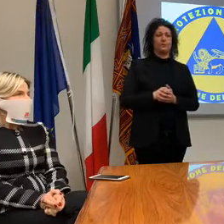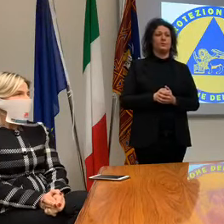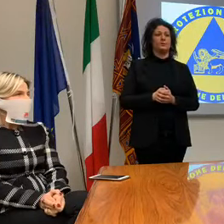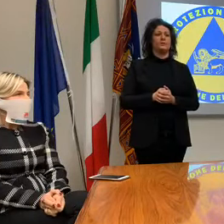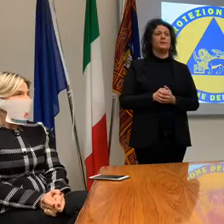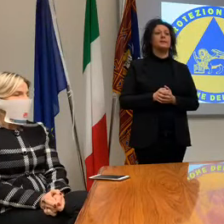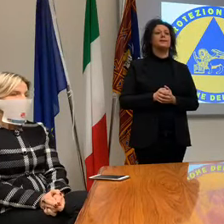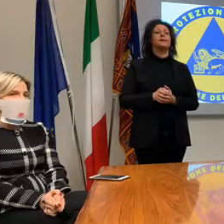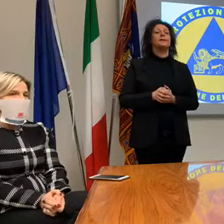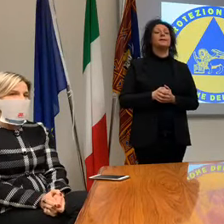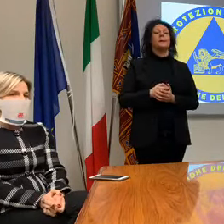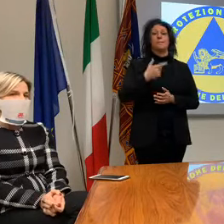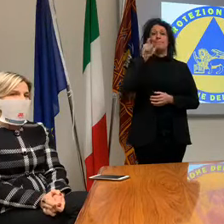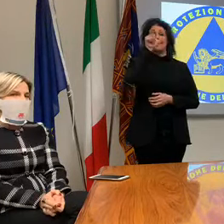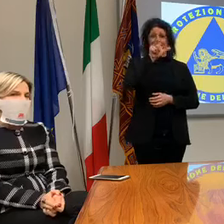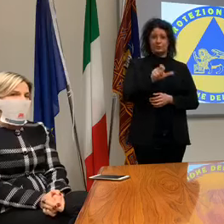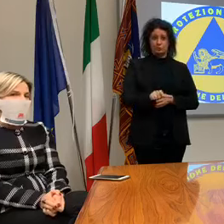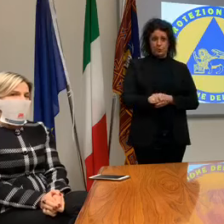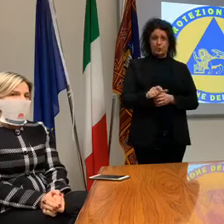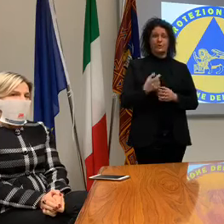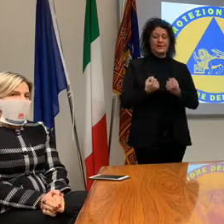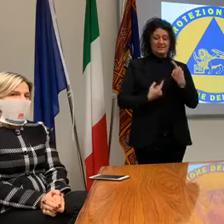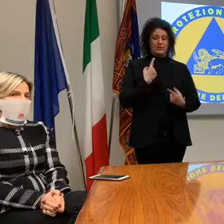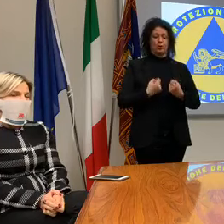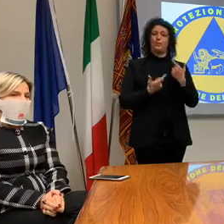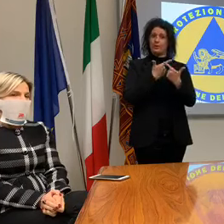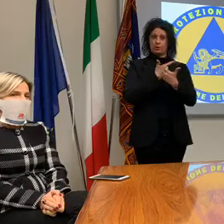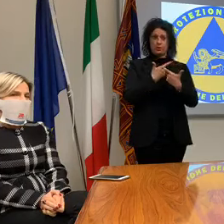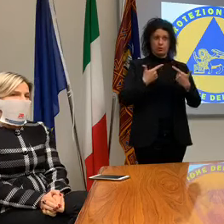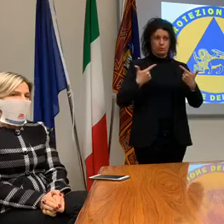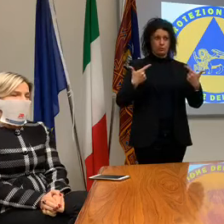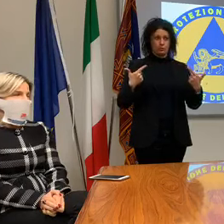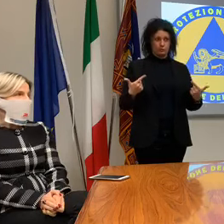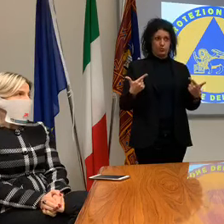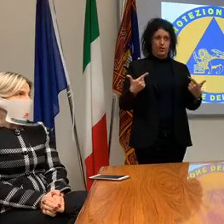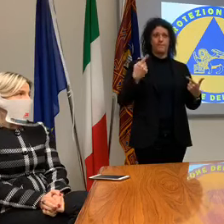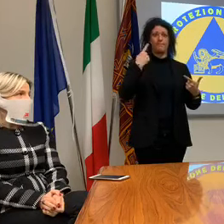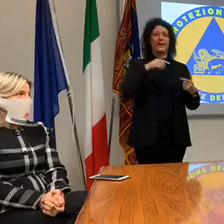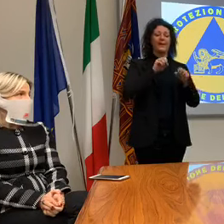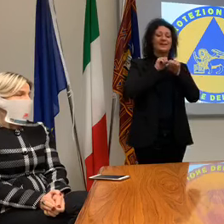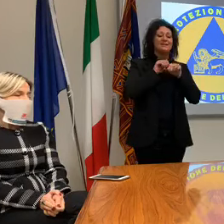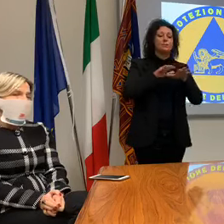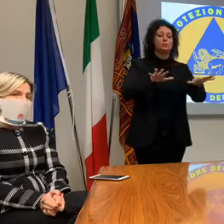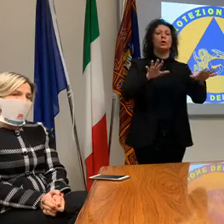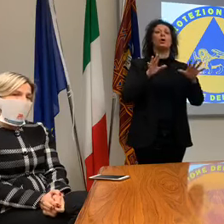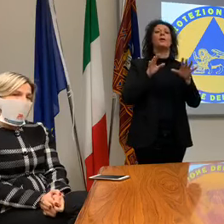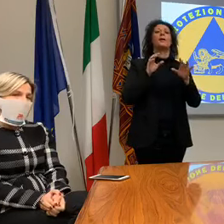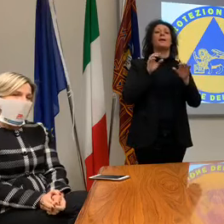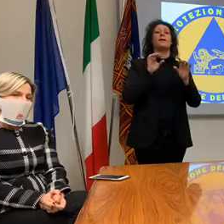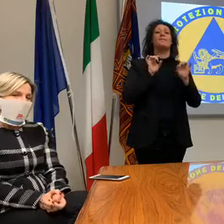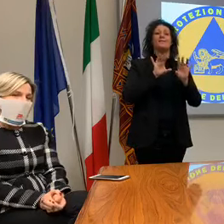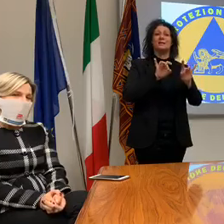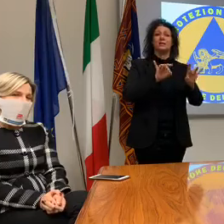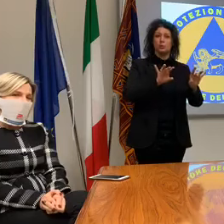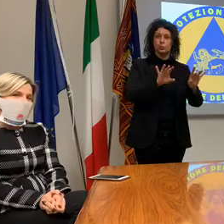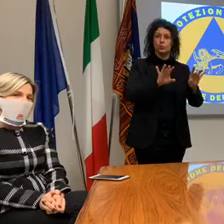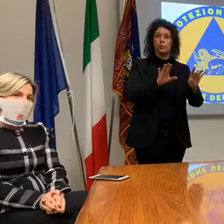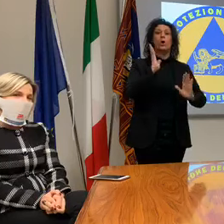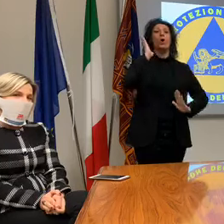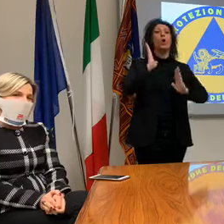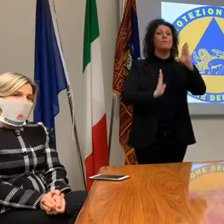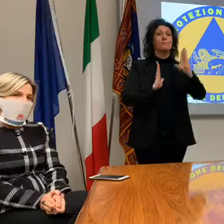alla diffusione del virus è inferiore rispetto a quello dei sintomatici. E quindi? E quindi, cioè, con la